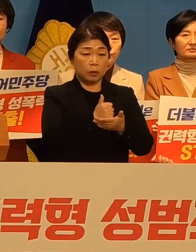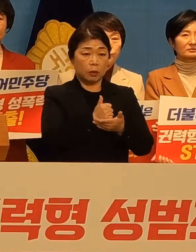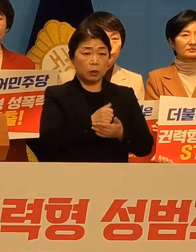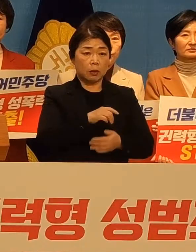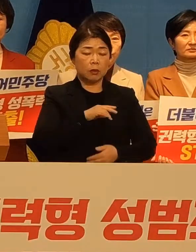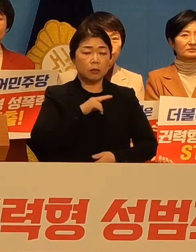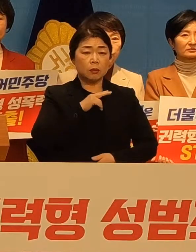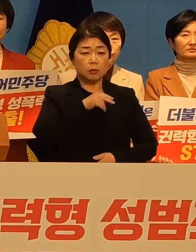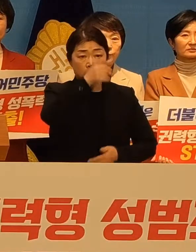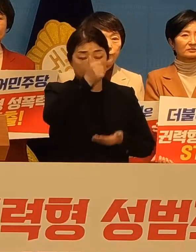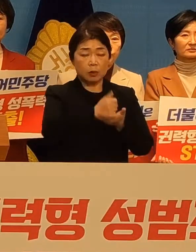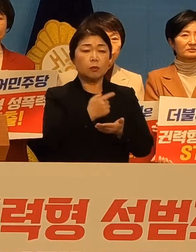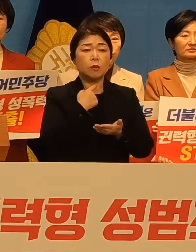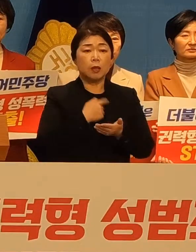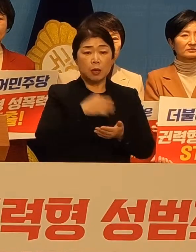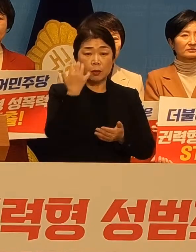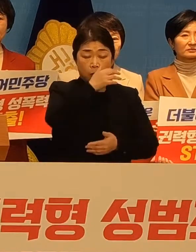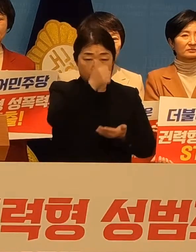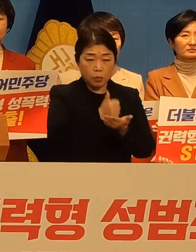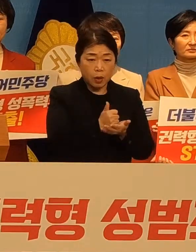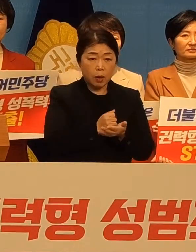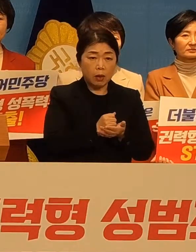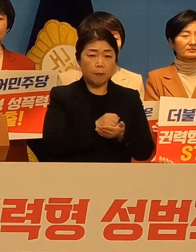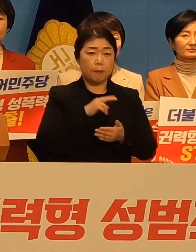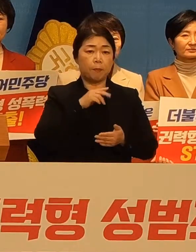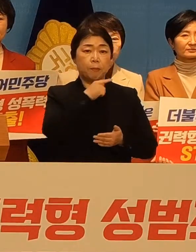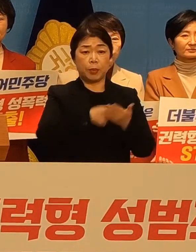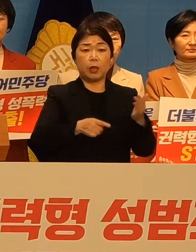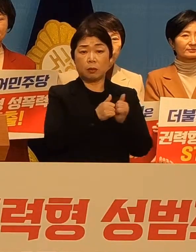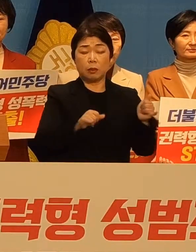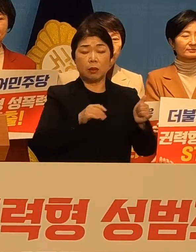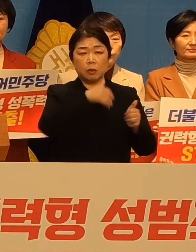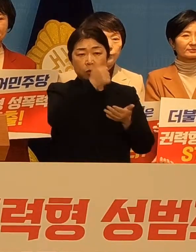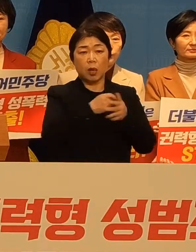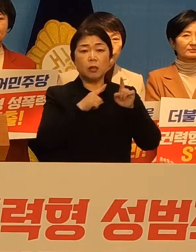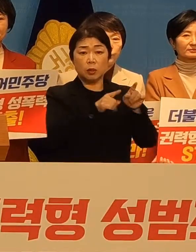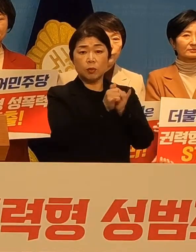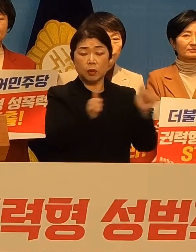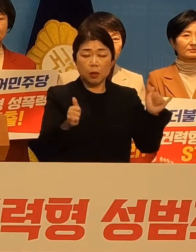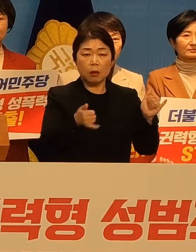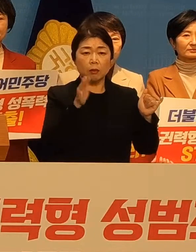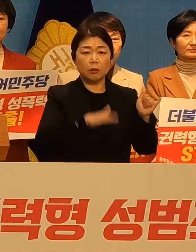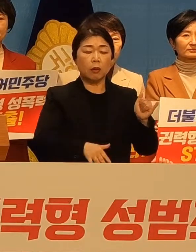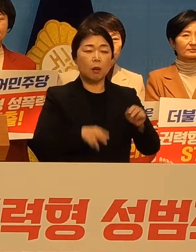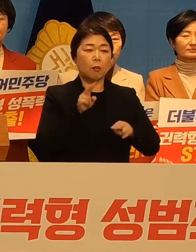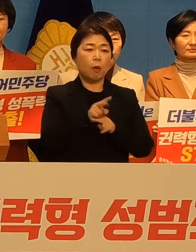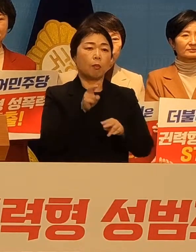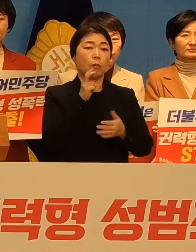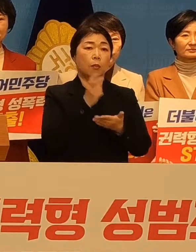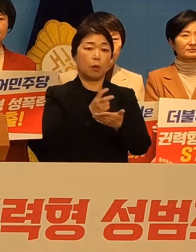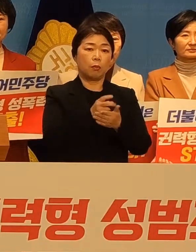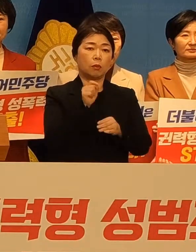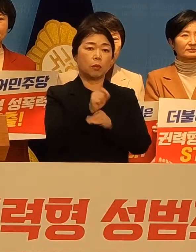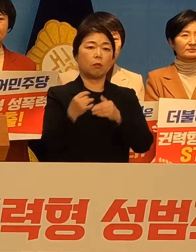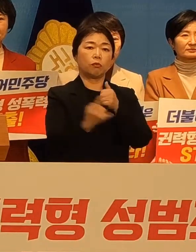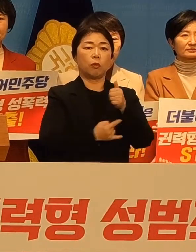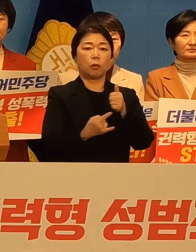자가 감히 수사기관을 감시하는 법사위 위원 자리를 차고 앉아 있습니다.